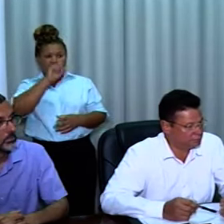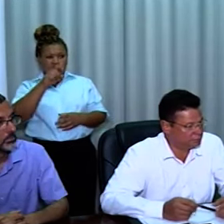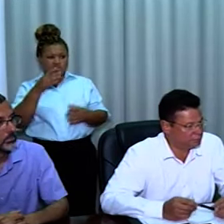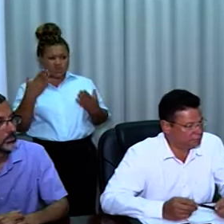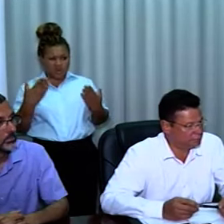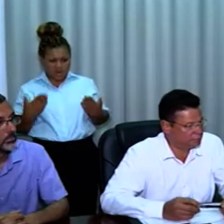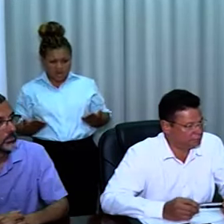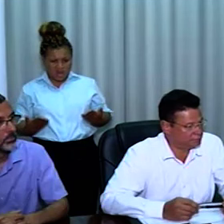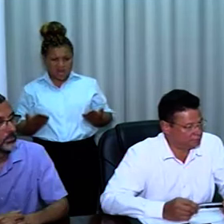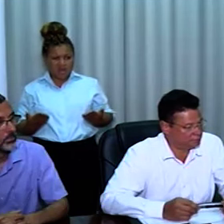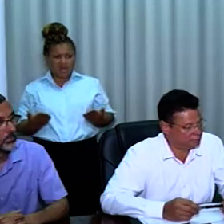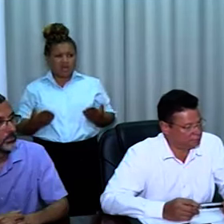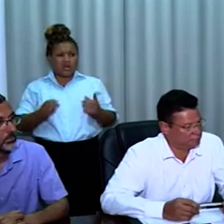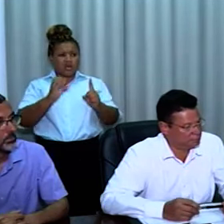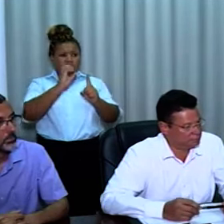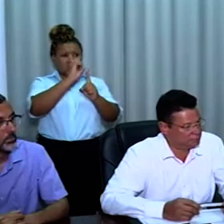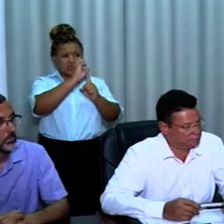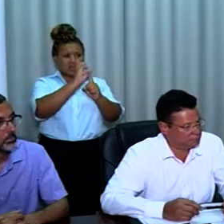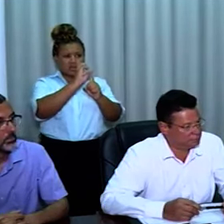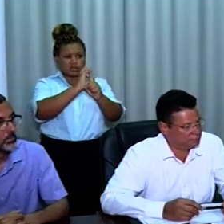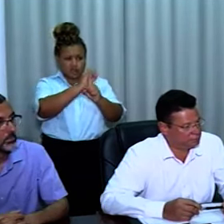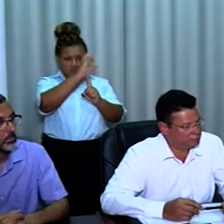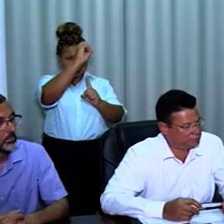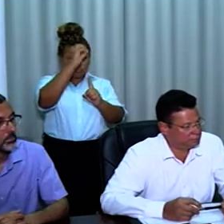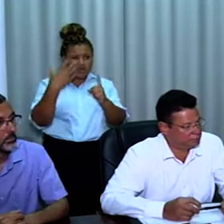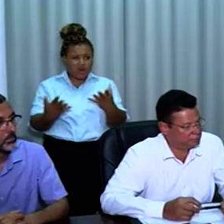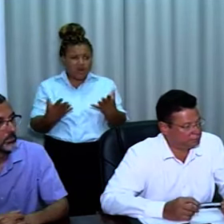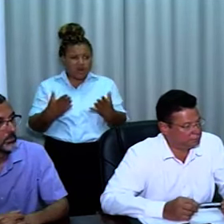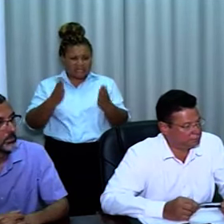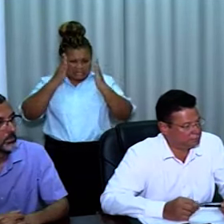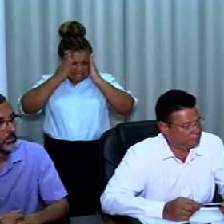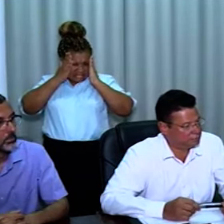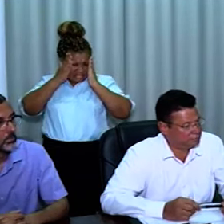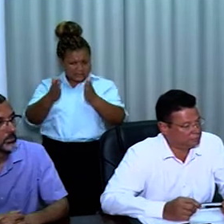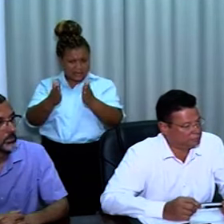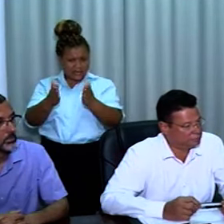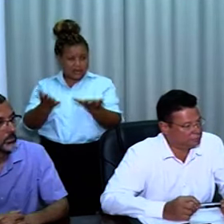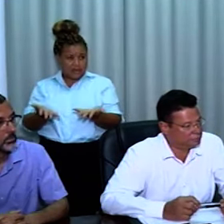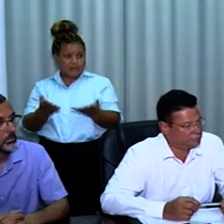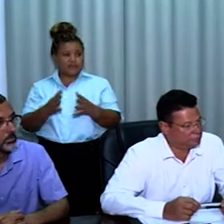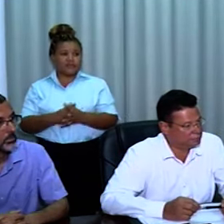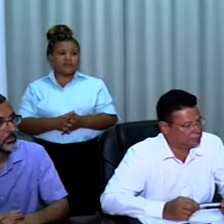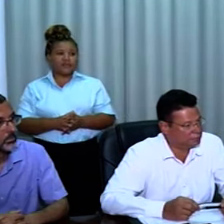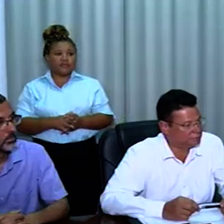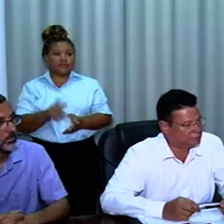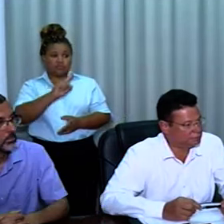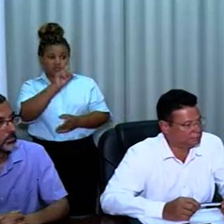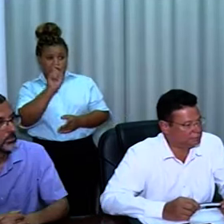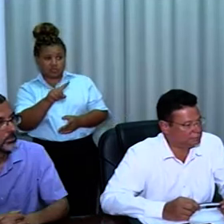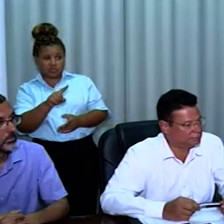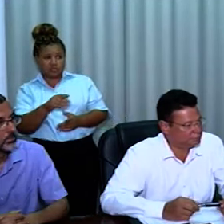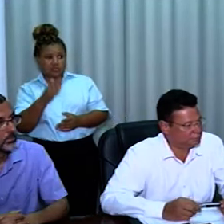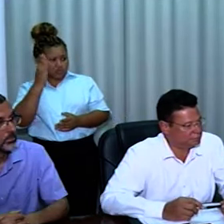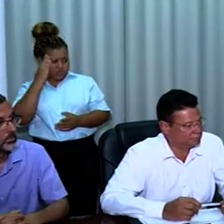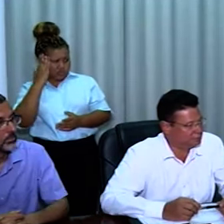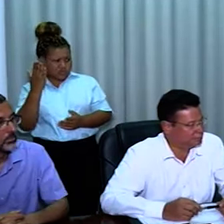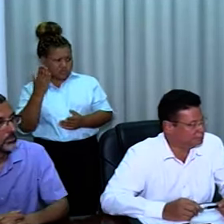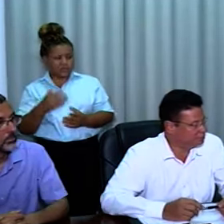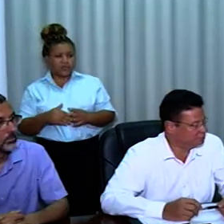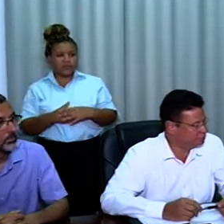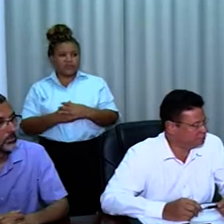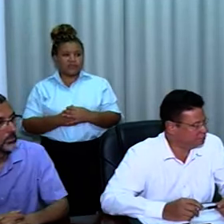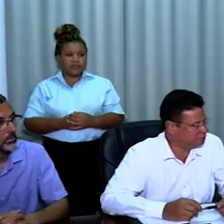chose est arrivé, on n'a pas aucun par exemple un fault ou soit un weakness par exemple décrit ou qu'on est n'a pas un